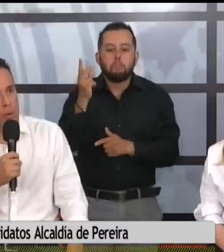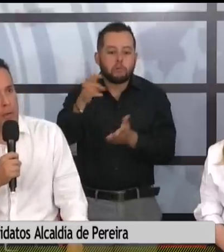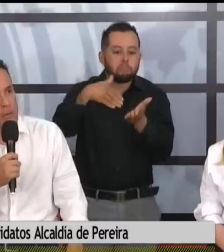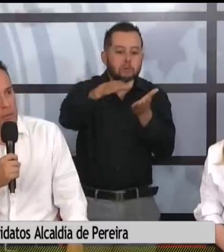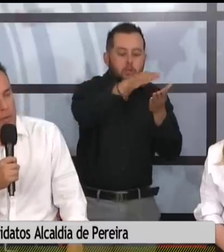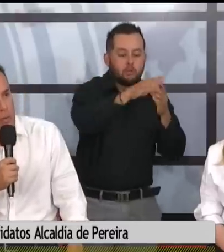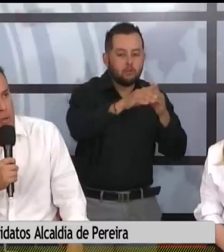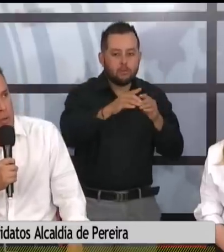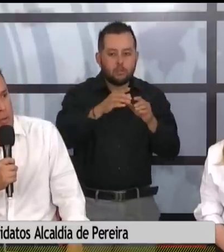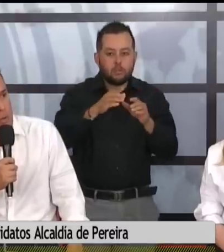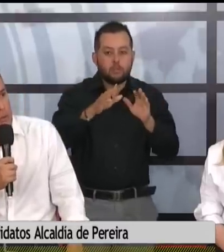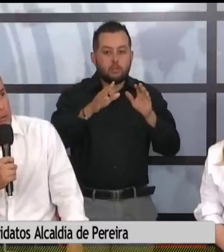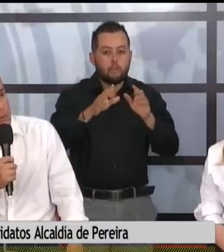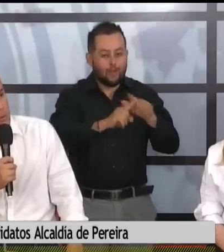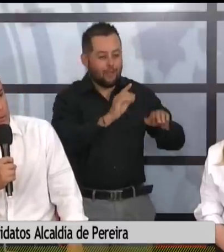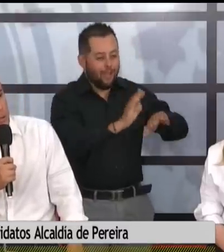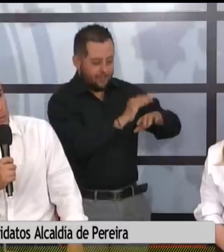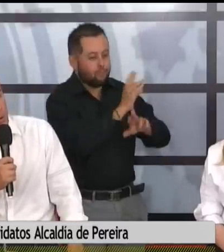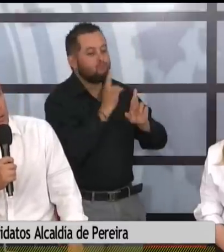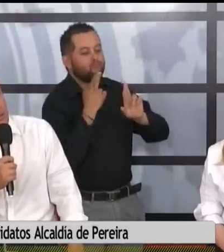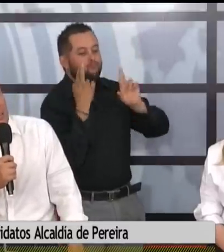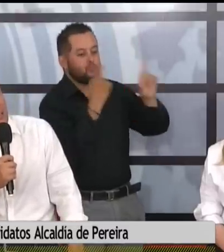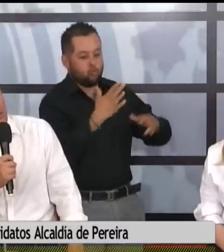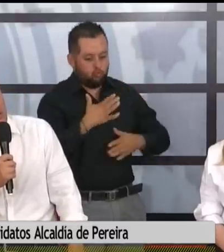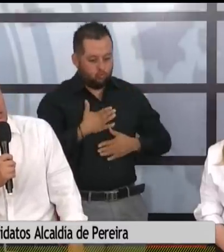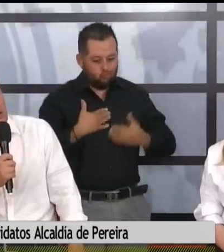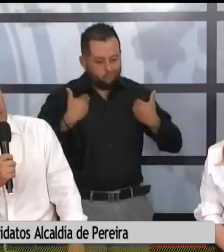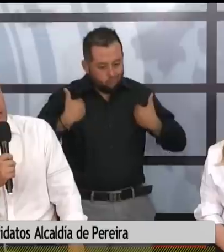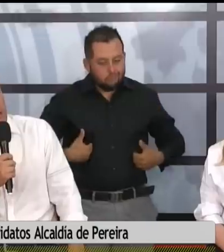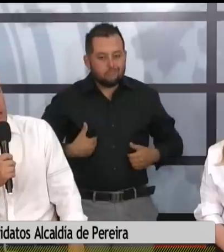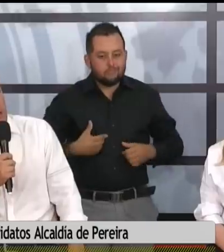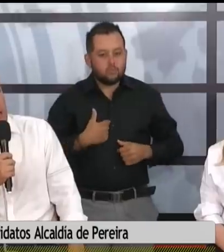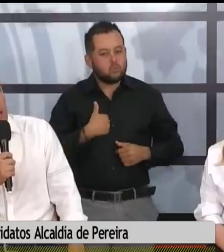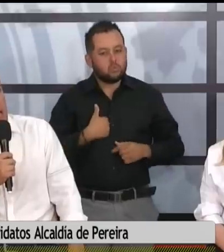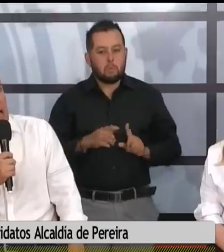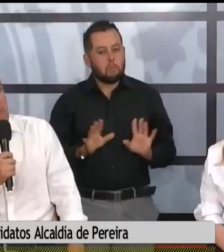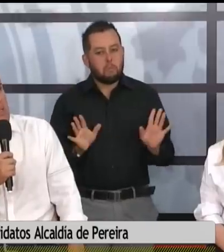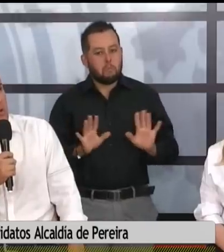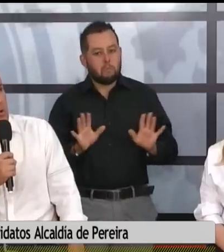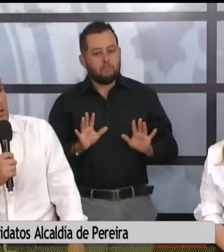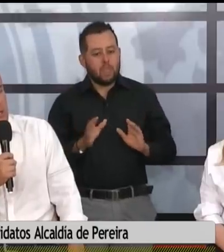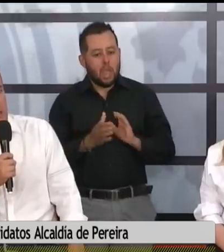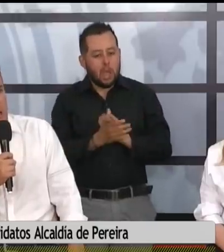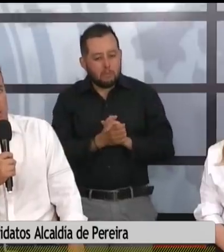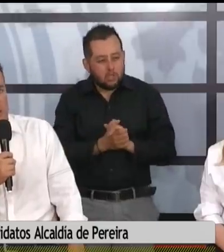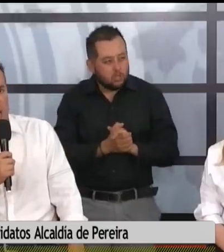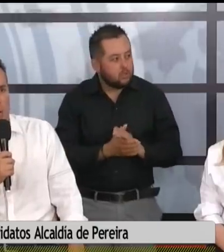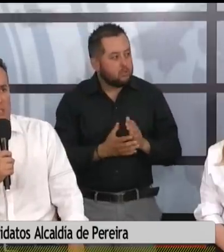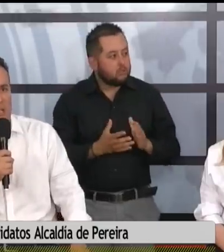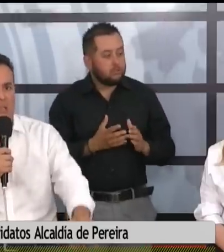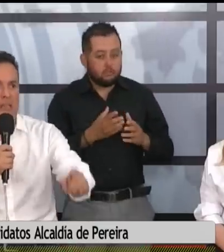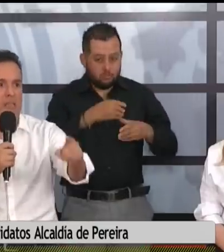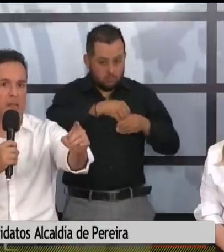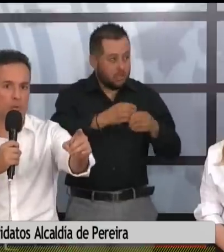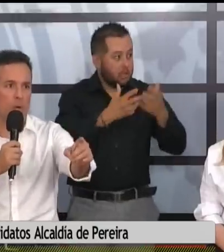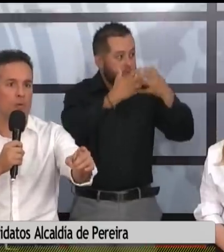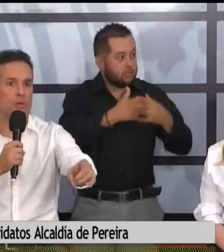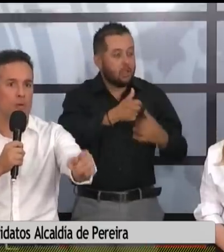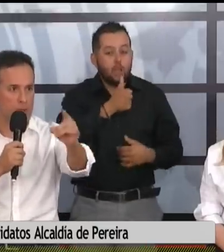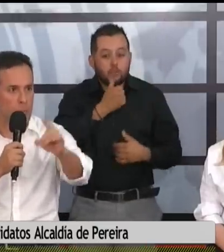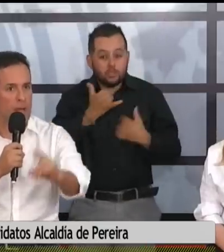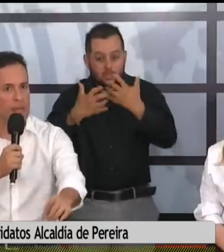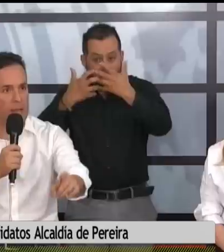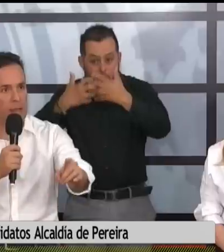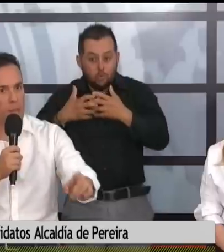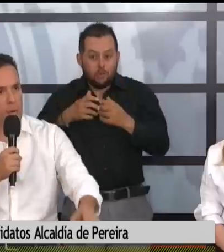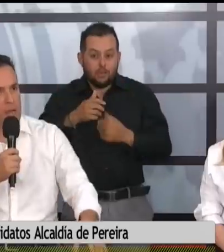Pero Carlos Alfredo, nosotros, Mauricio Salazar no tiene realmente amigos en aguas y aguas, distinto a un señor